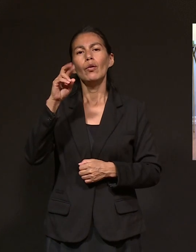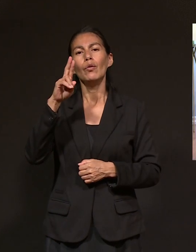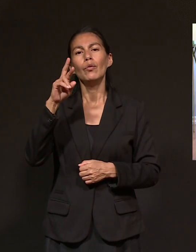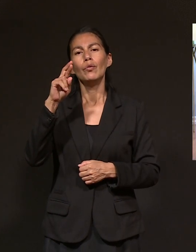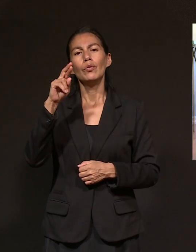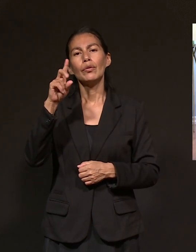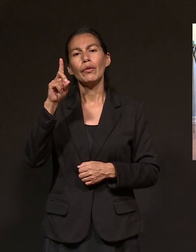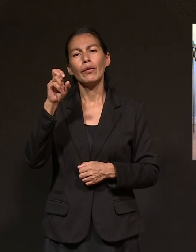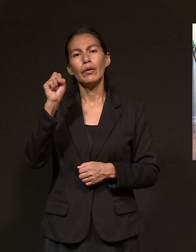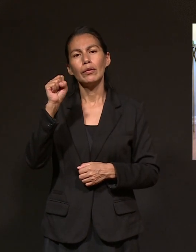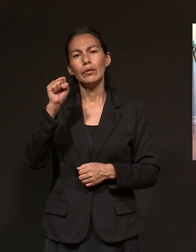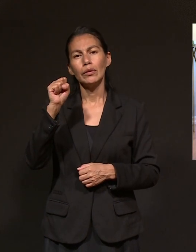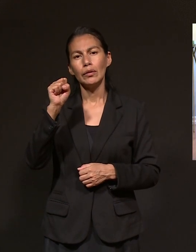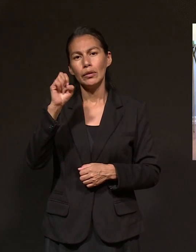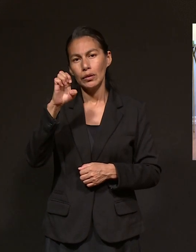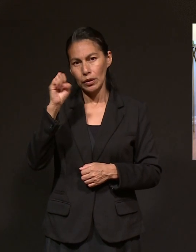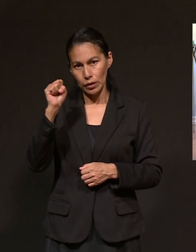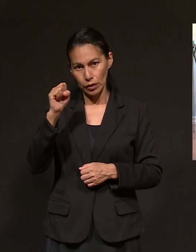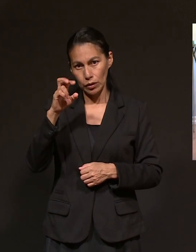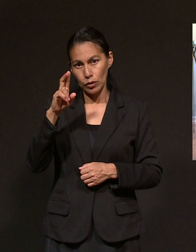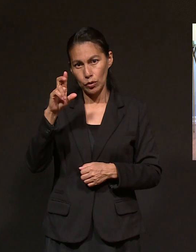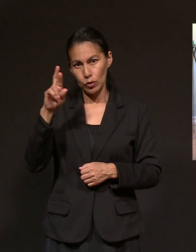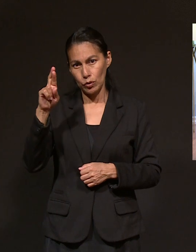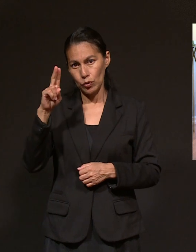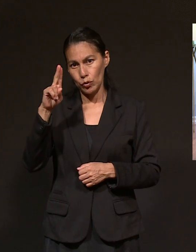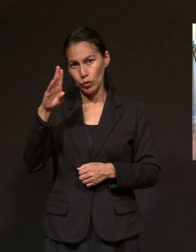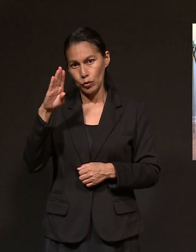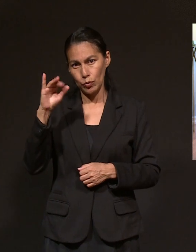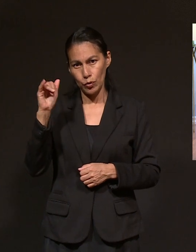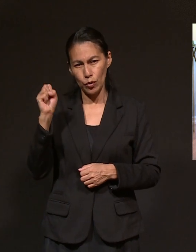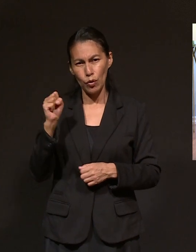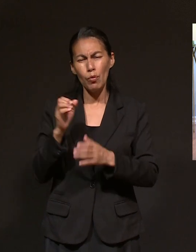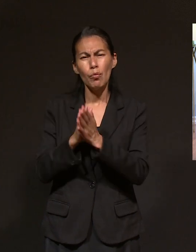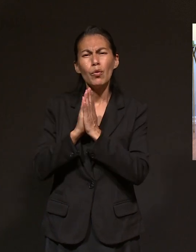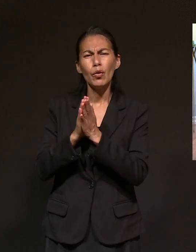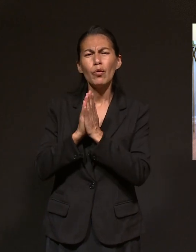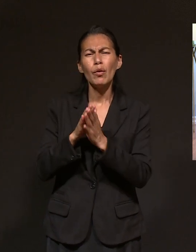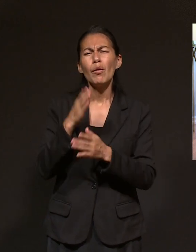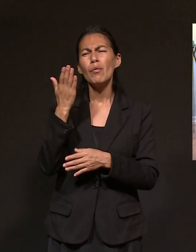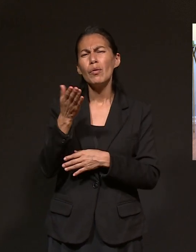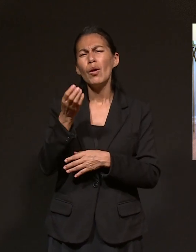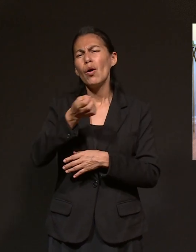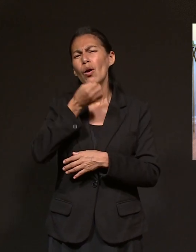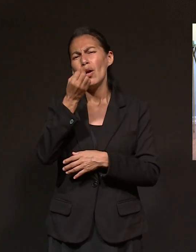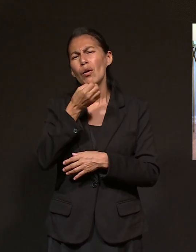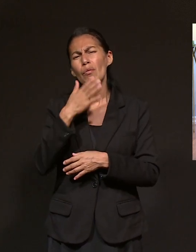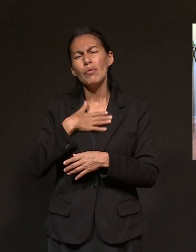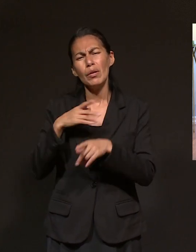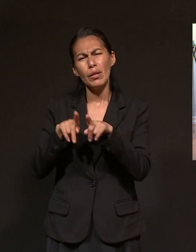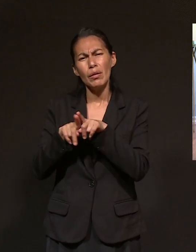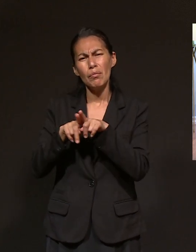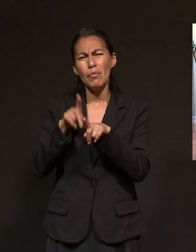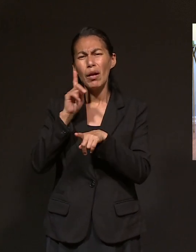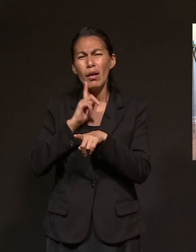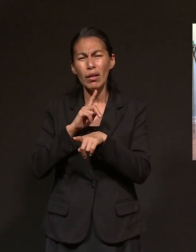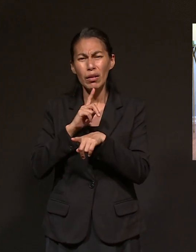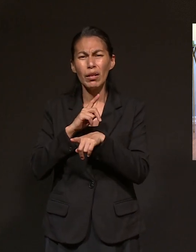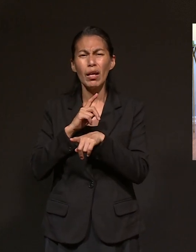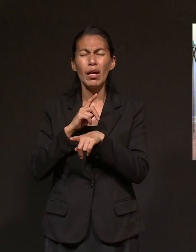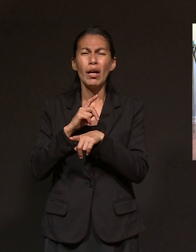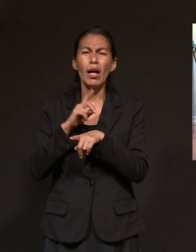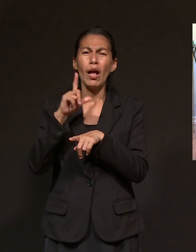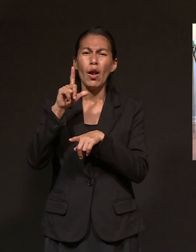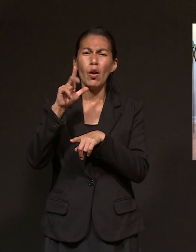Lourdes Rubio Buenas noches Pido oración por mi hermana Lupita Que pueda empezar a caminar Ya que fue